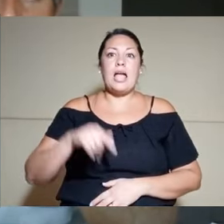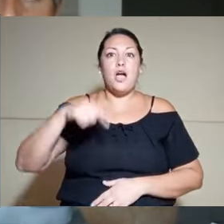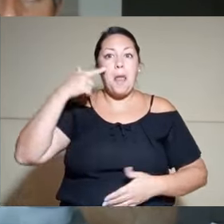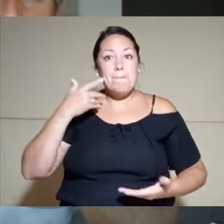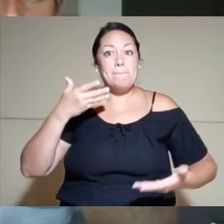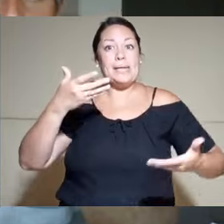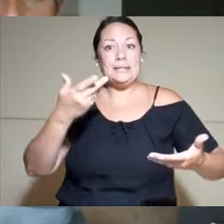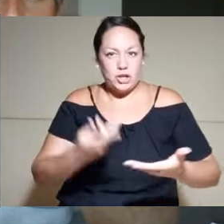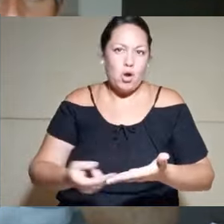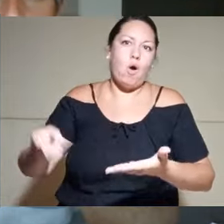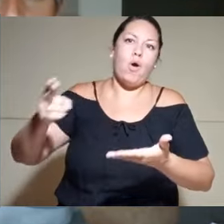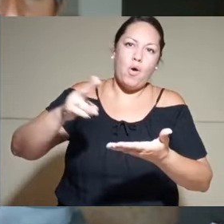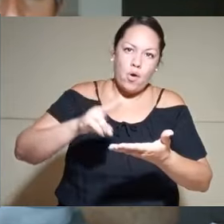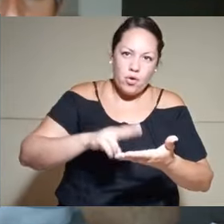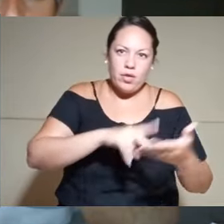a,